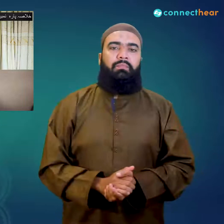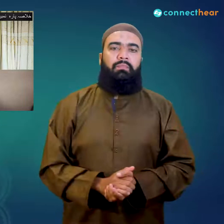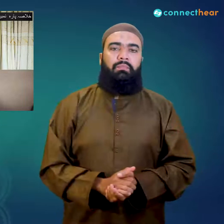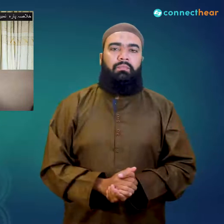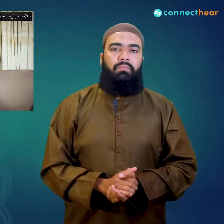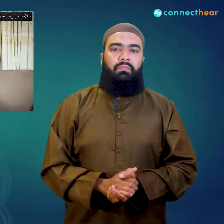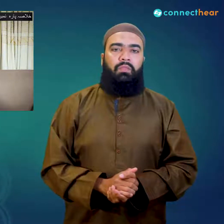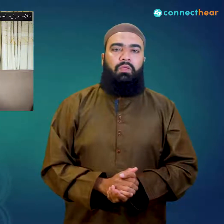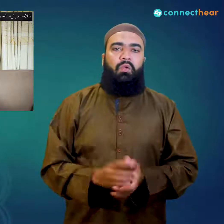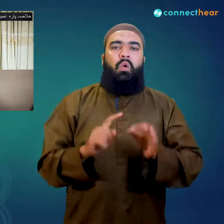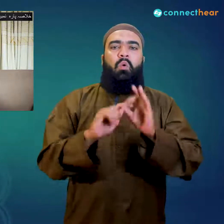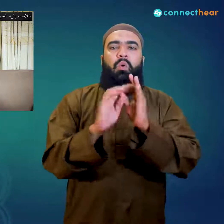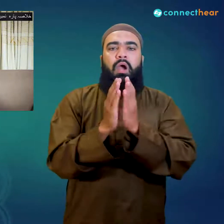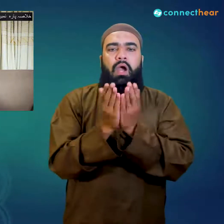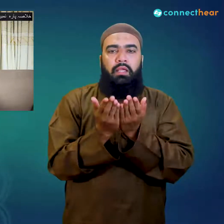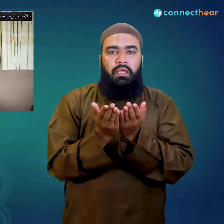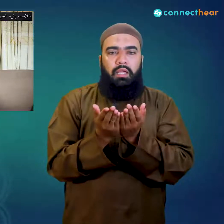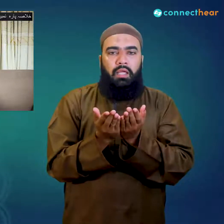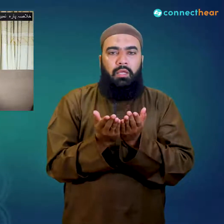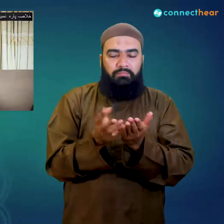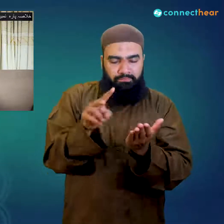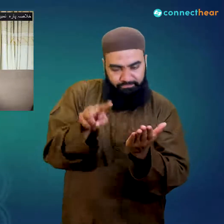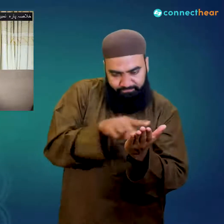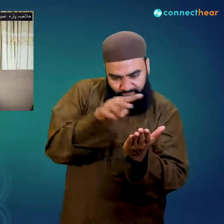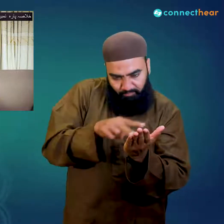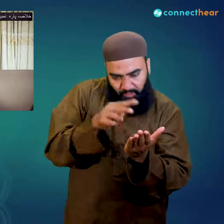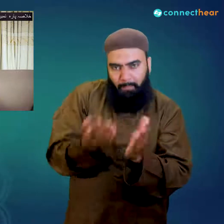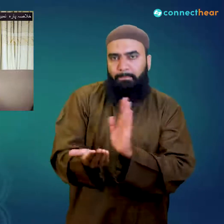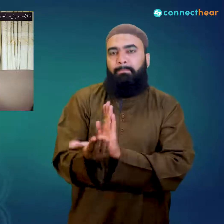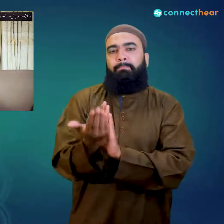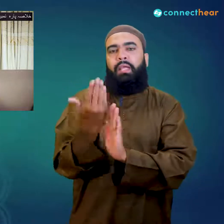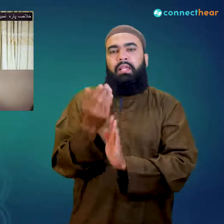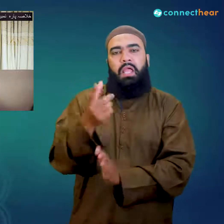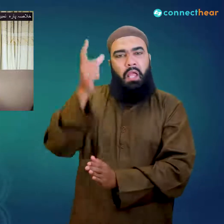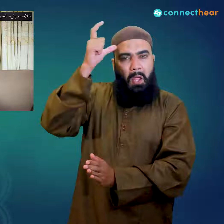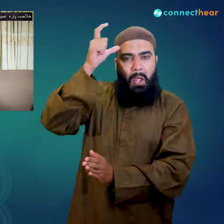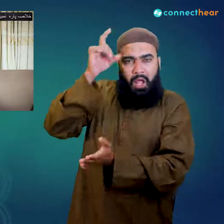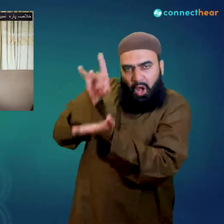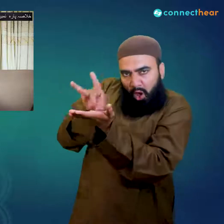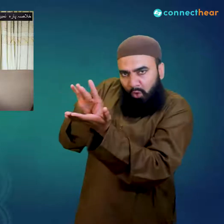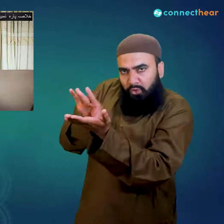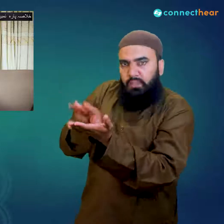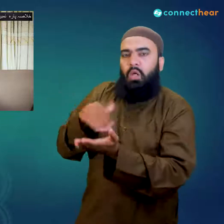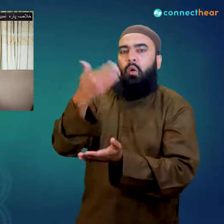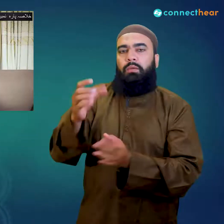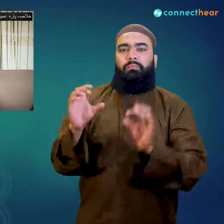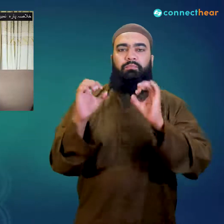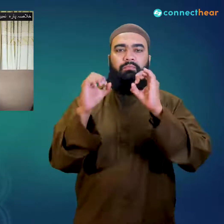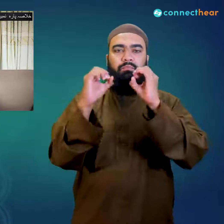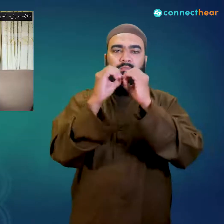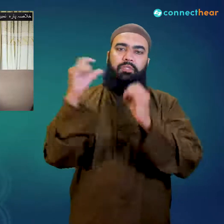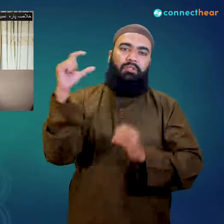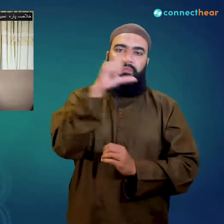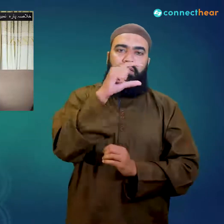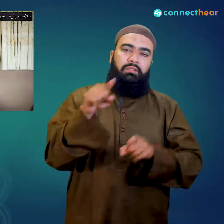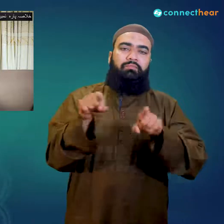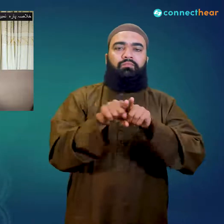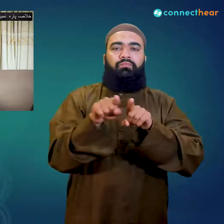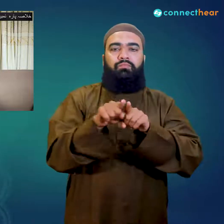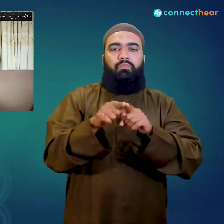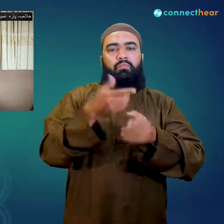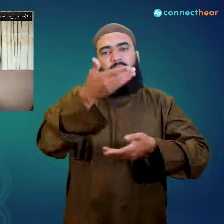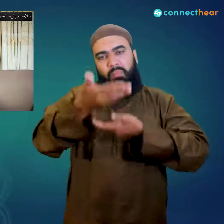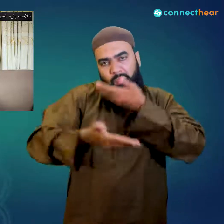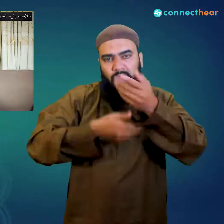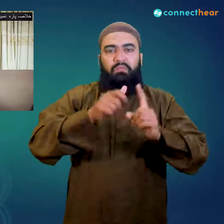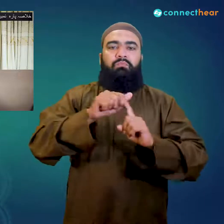قرآن مجید کی تلاوت جب شروع کی جاتی ہے تو اعوذ باللہ اور بسم اللہ دونوں کے ساتھ۔ خود قرآن